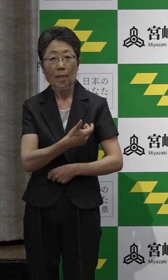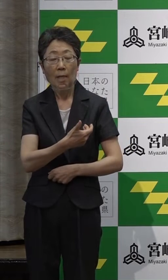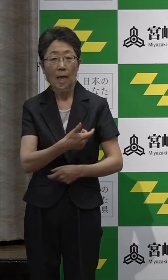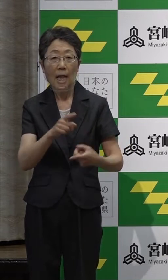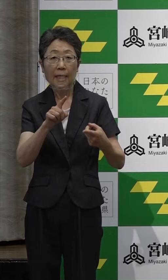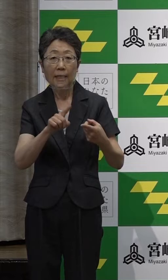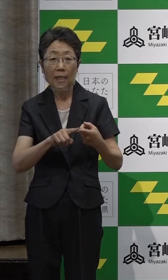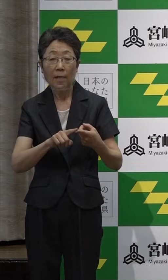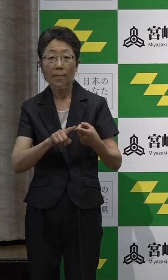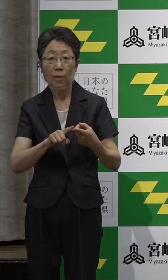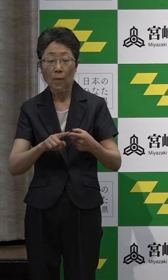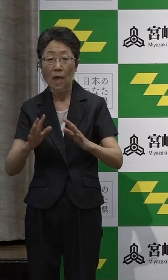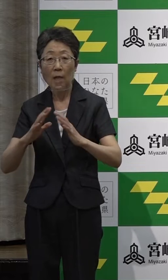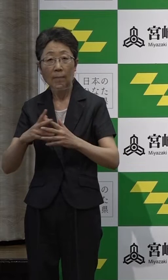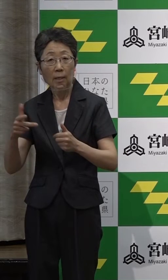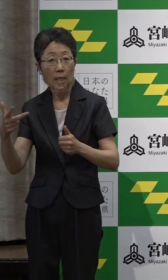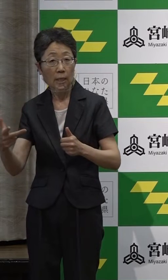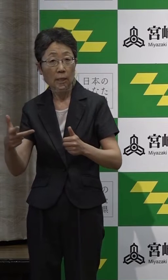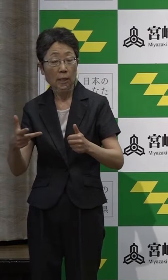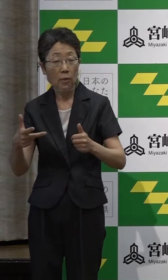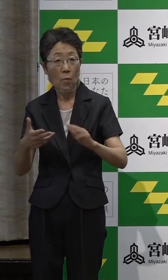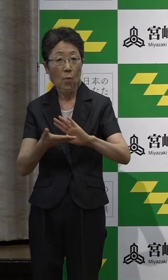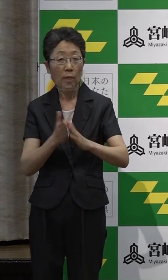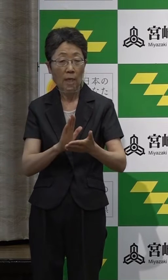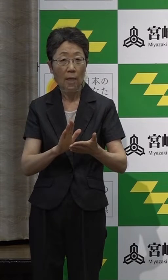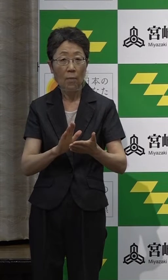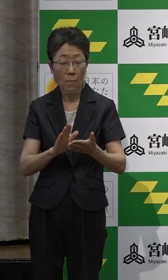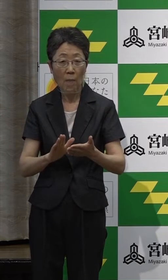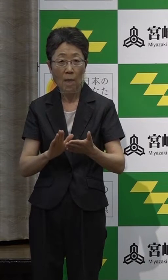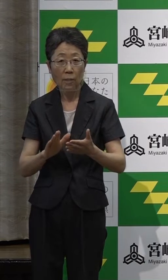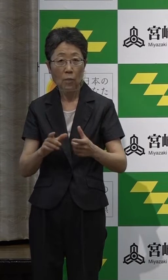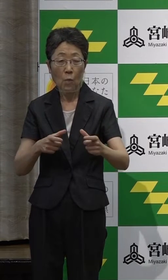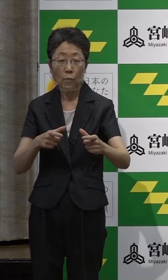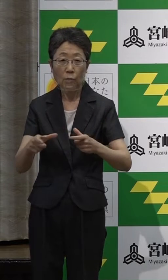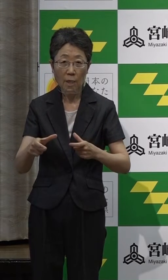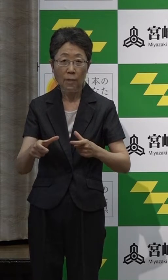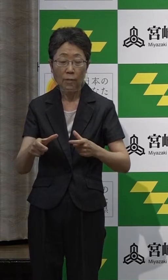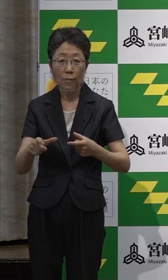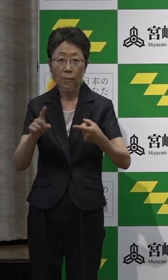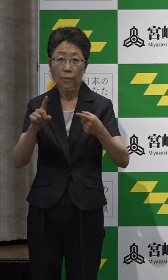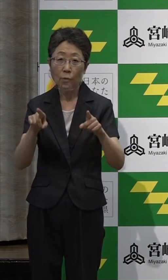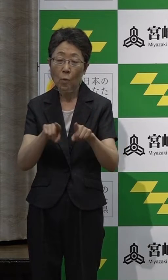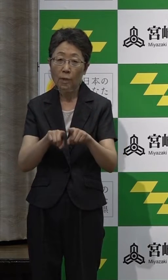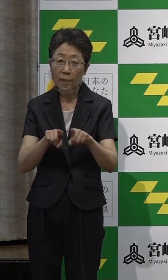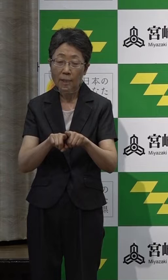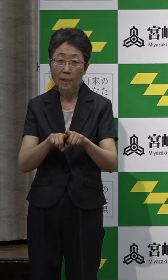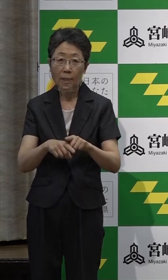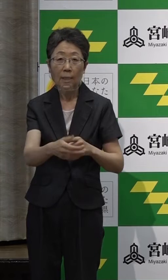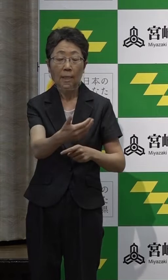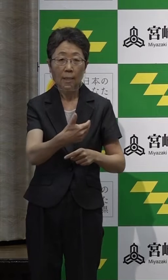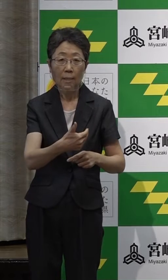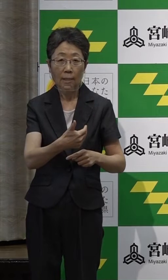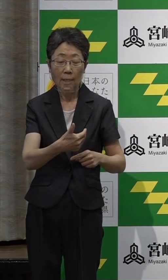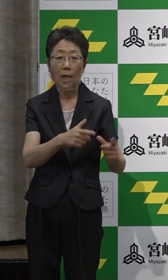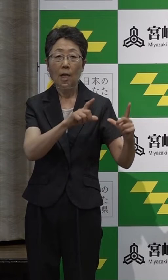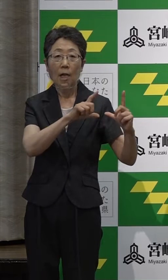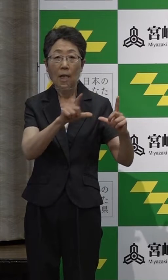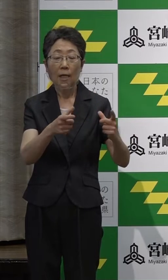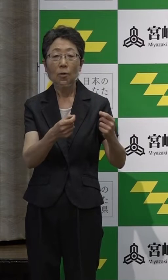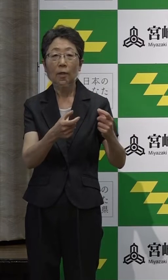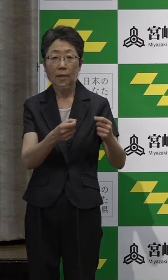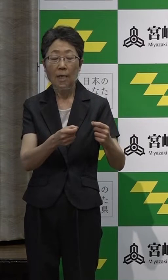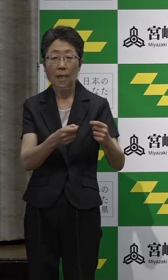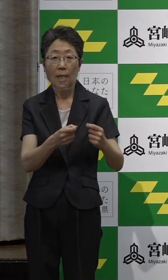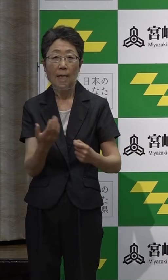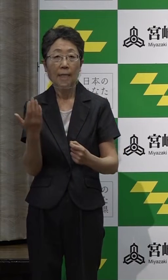になる可能性もあるし、まあ、ずれる可能性もあるというところでしょうか。分かりました。あと、先ほどその飲食店への時短要